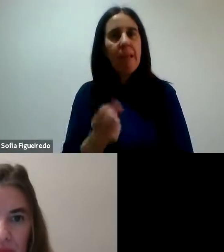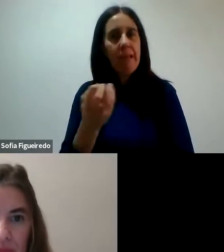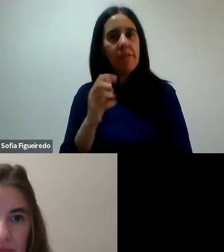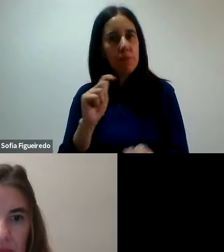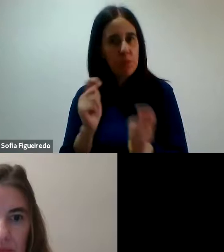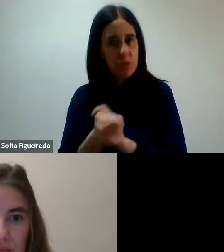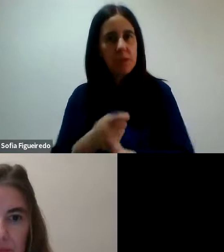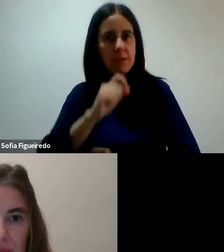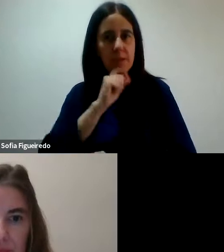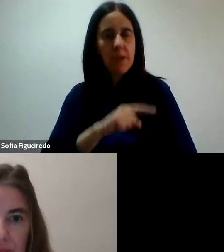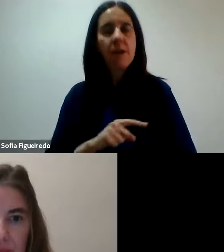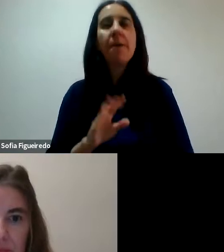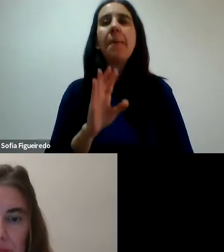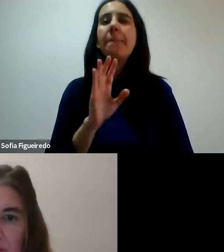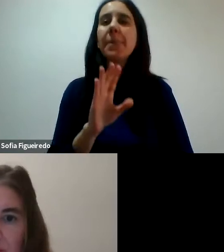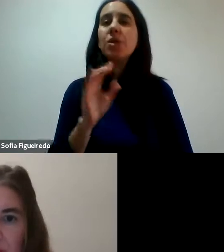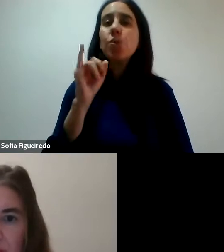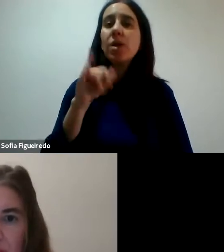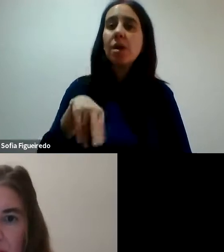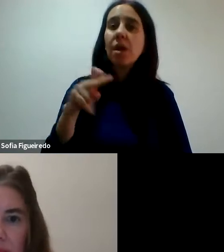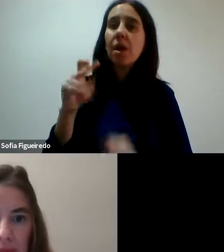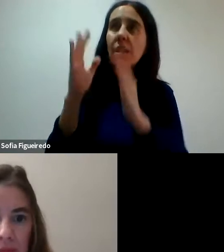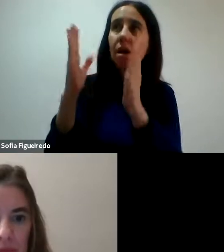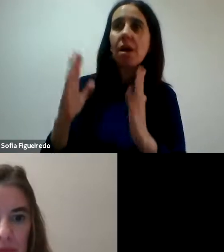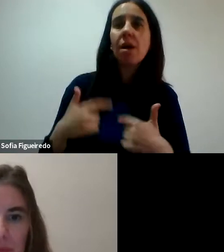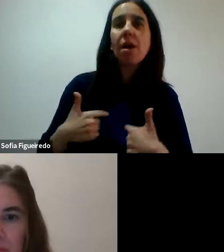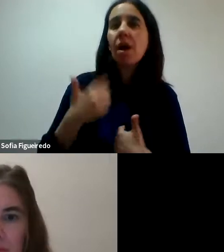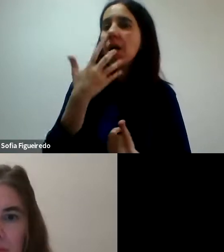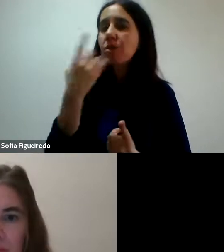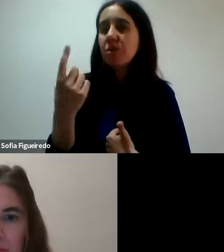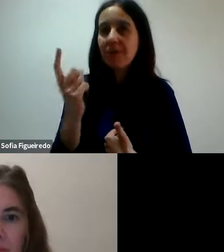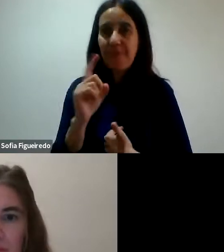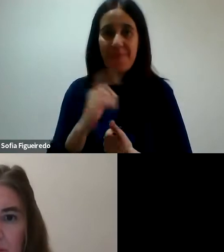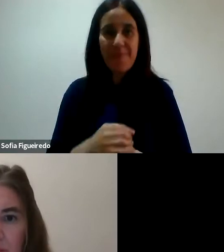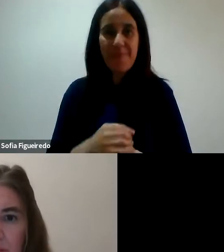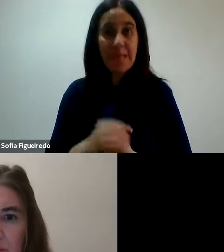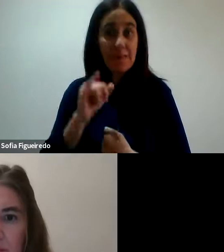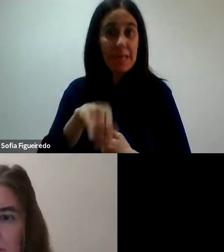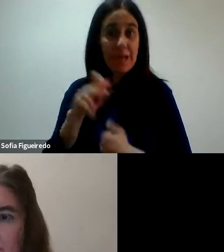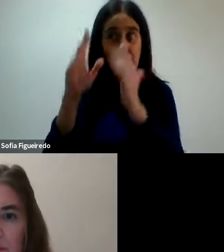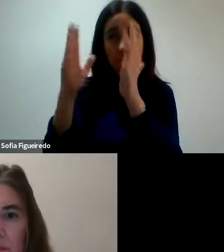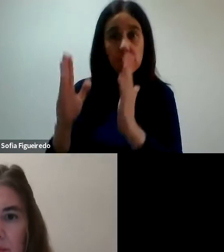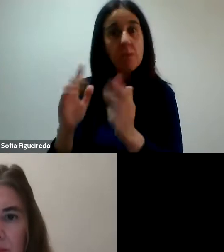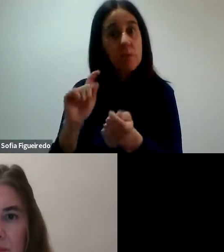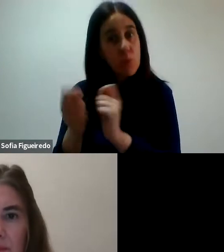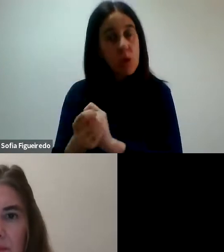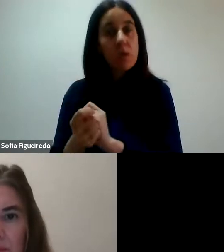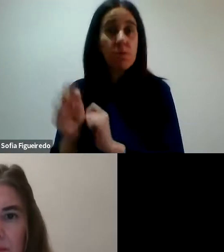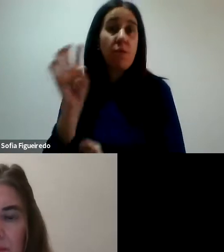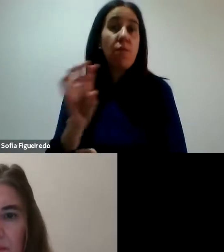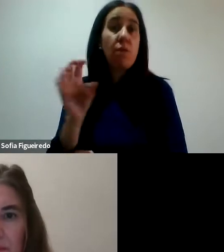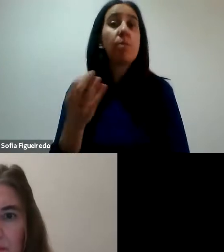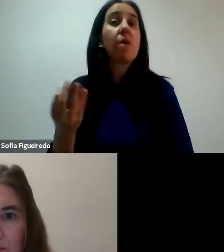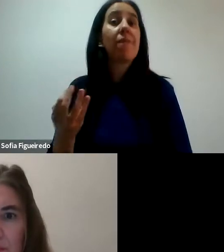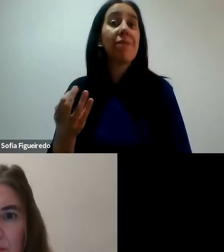mudança, mas nem também o próprio INA faz isso sozinho. E também o próprio INA também precisa de mudar também a forma, porque efetivamente